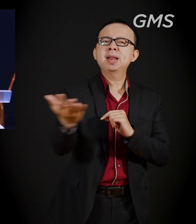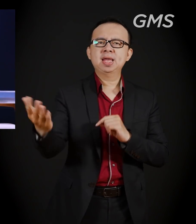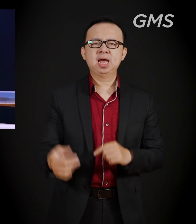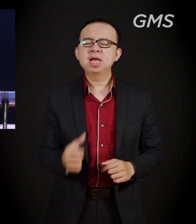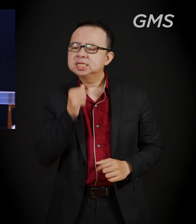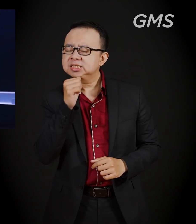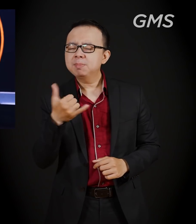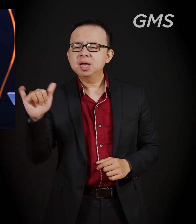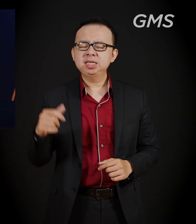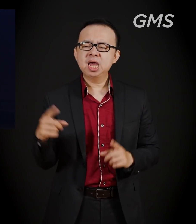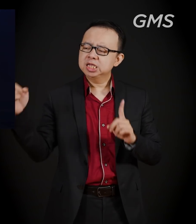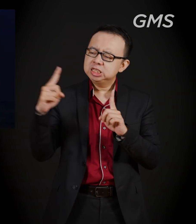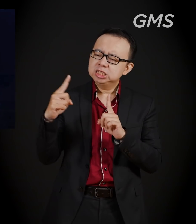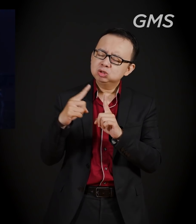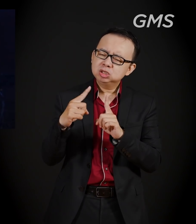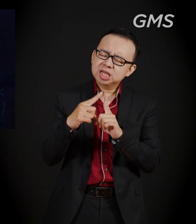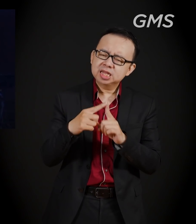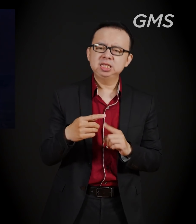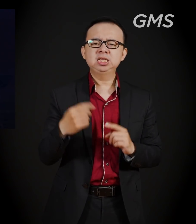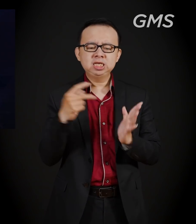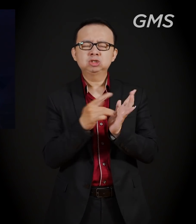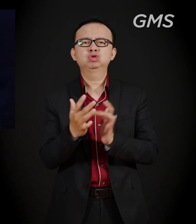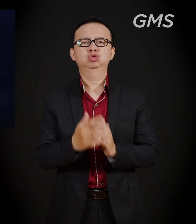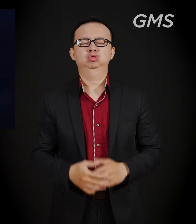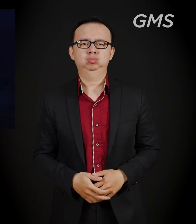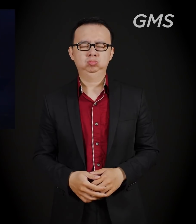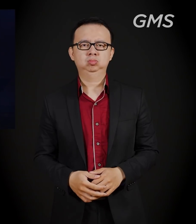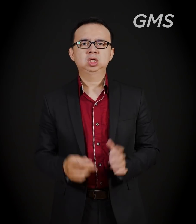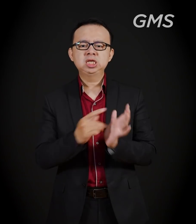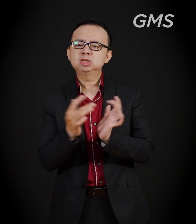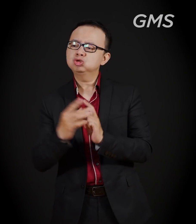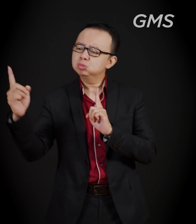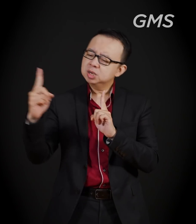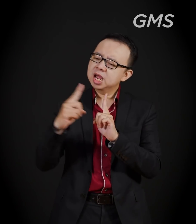mendekati mereka yang menyembah. Dan Yesus mendekati mereka yang ragu-ragu.